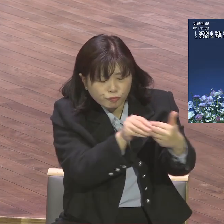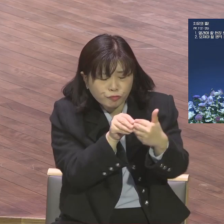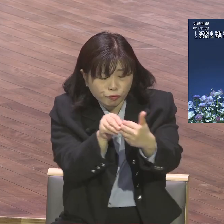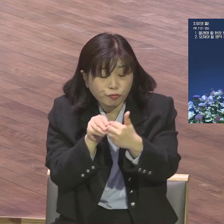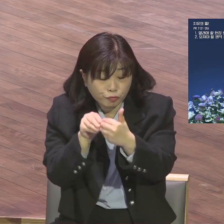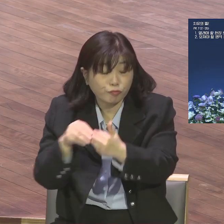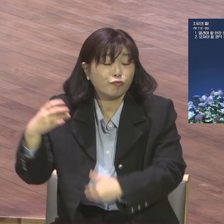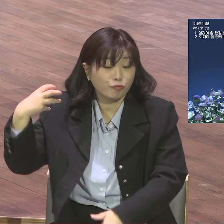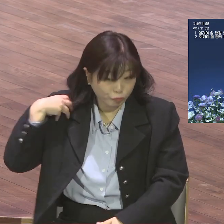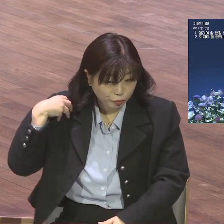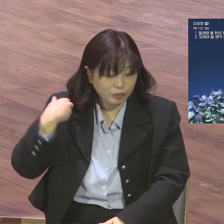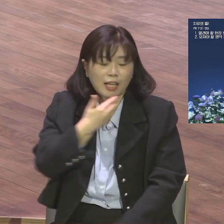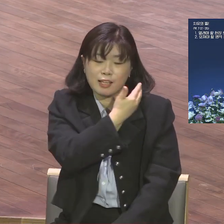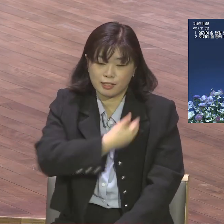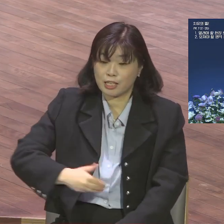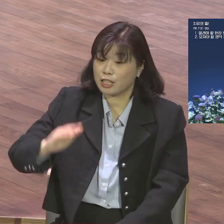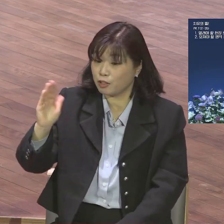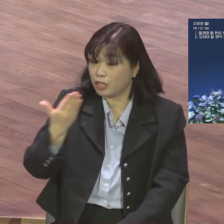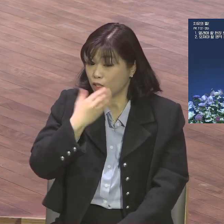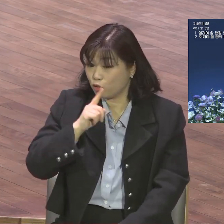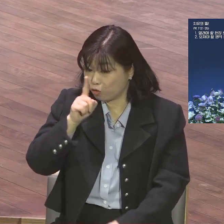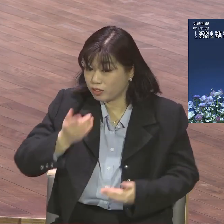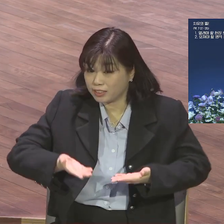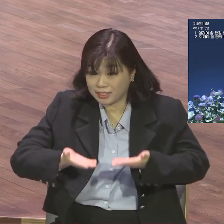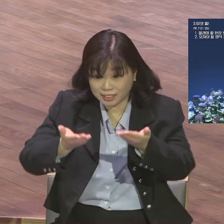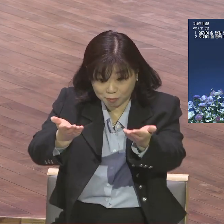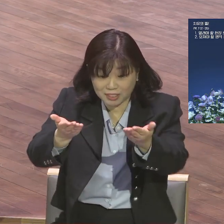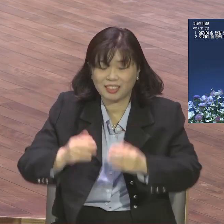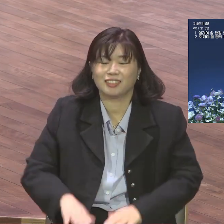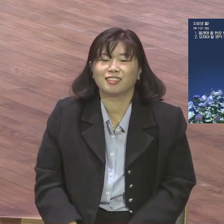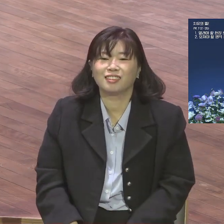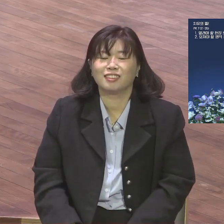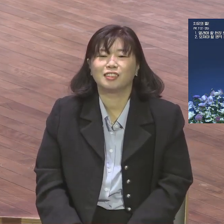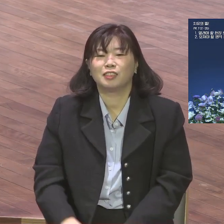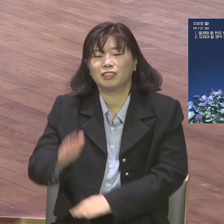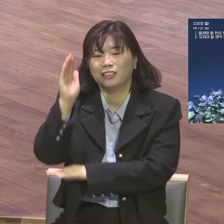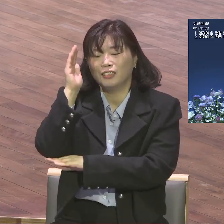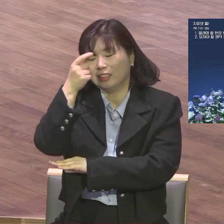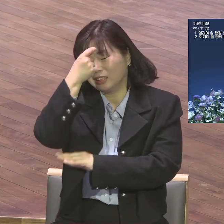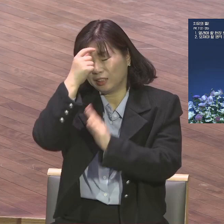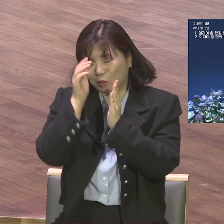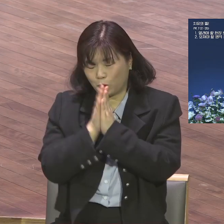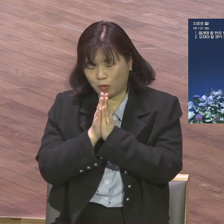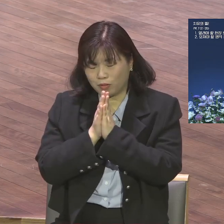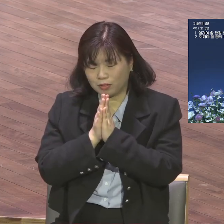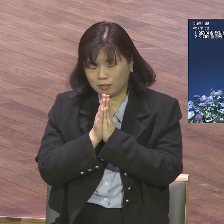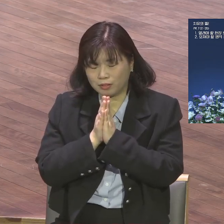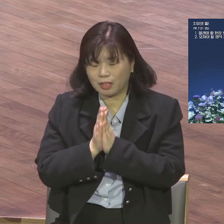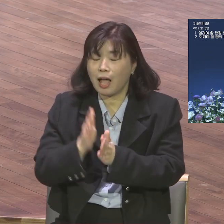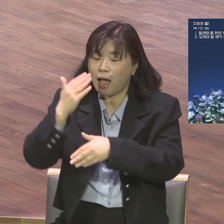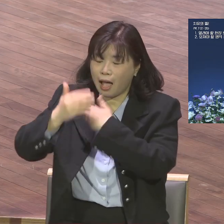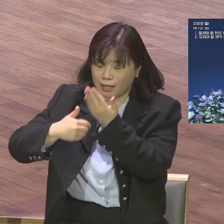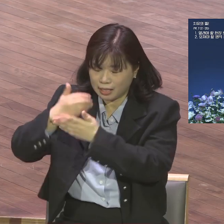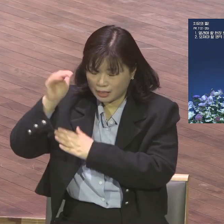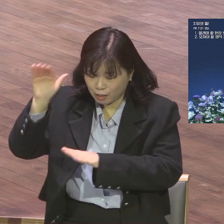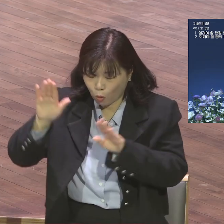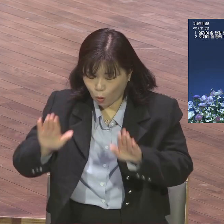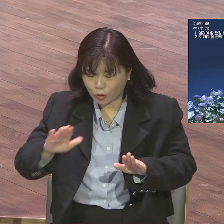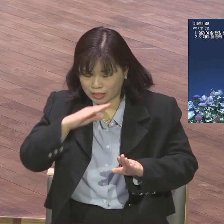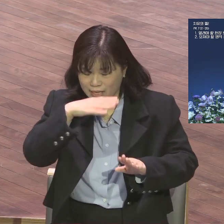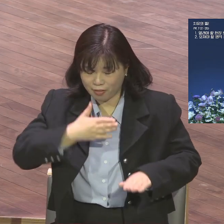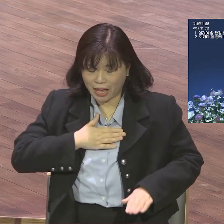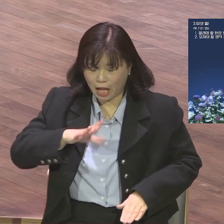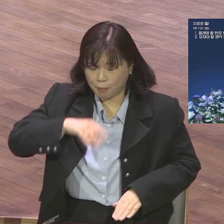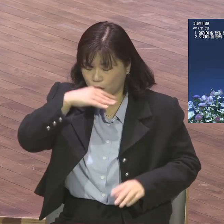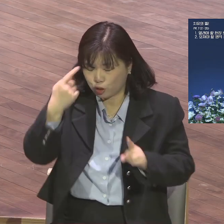되시기를 주님으로 축복합니다. 기도하겠습니다. 전능하신 아버지 하나님, 영계 모든 성도들 오늘부터 치유받고 치유의